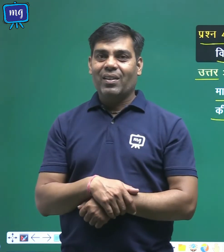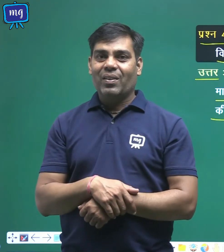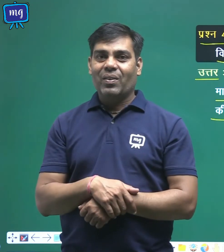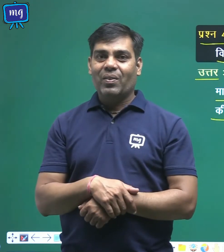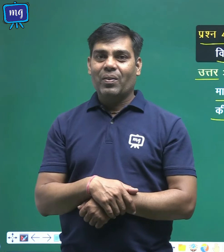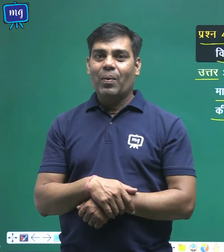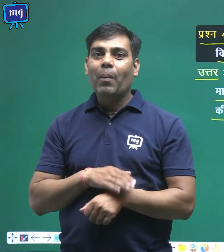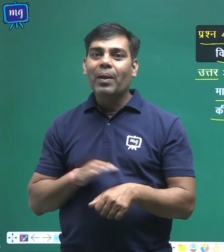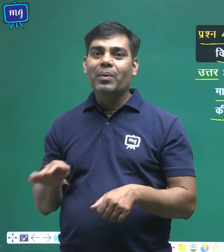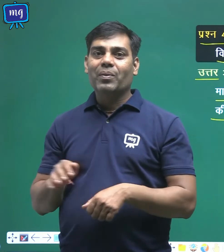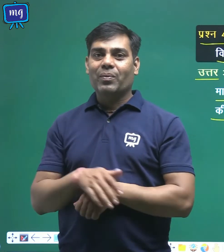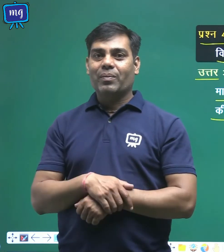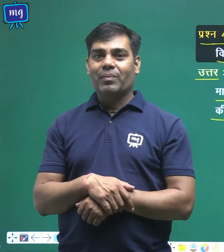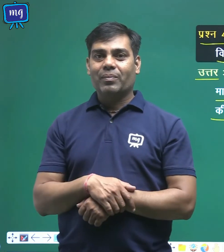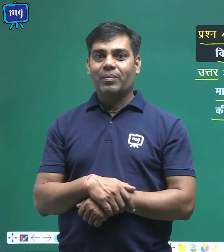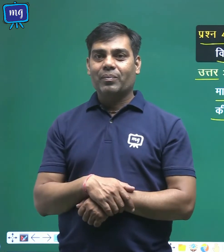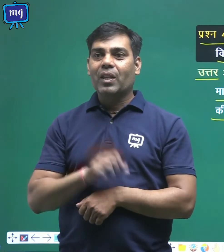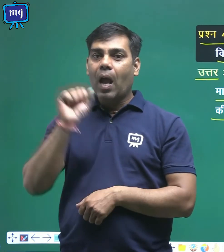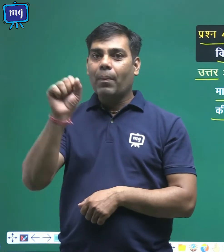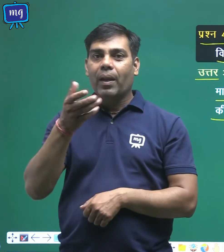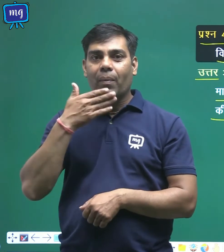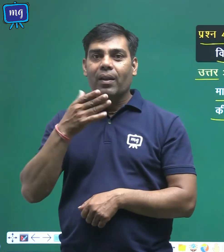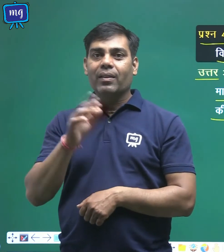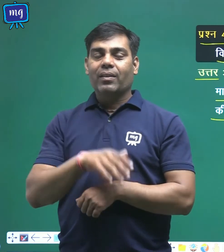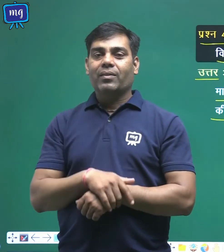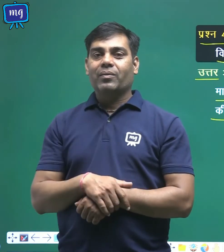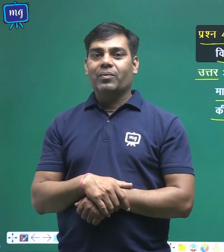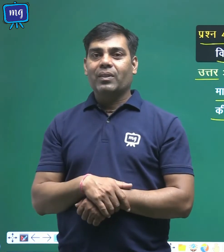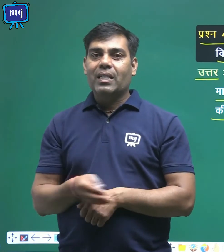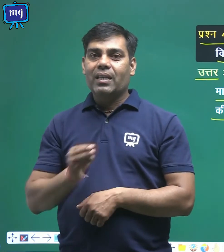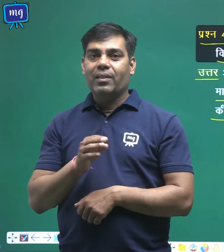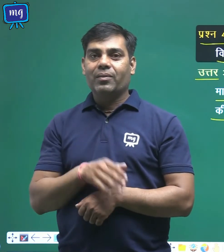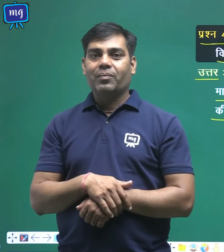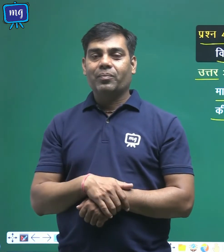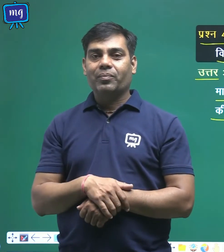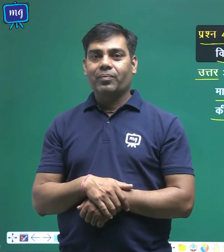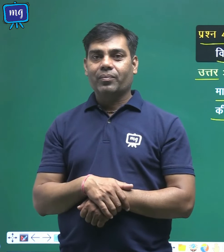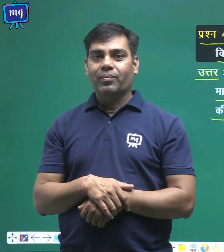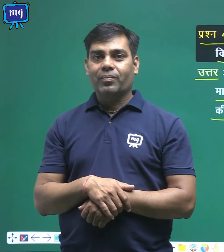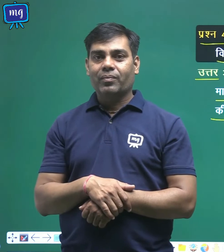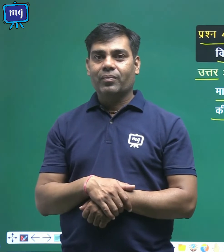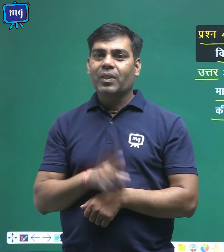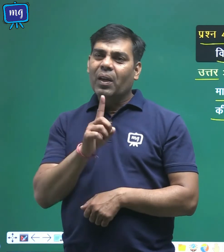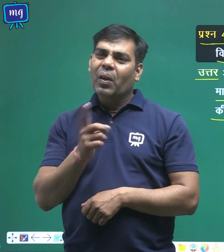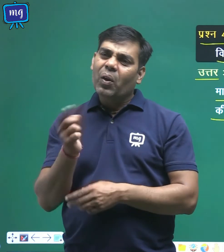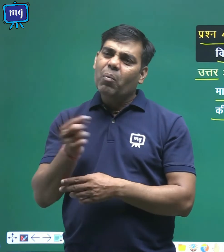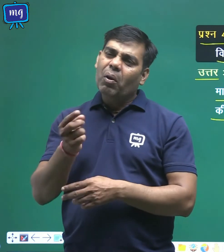प्यारे बच्चों, आपने पढ़ा था कि एक के बाद